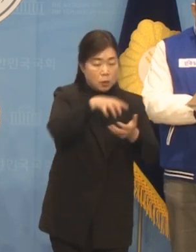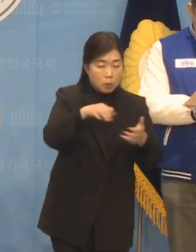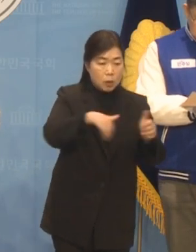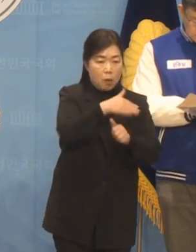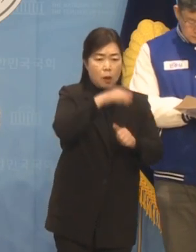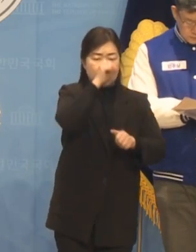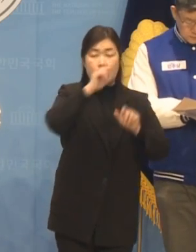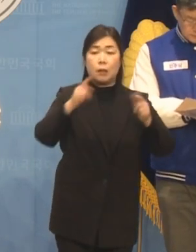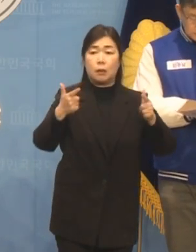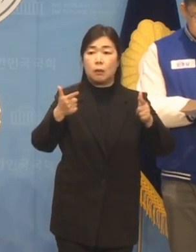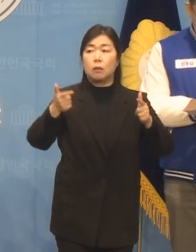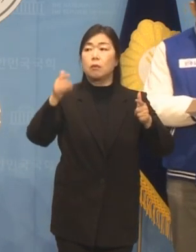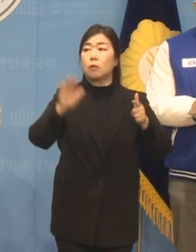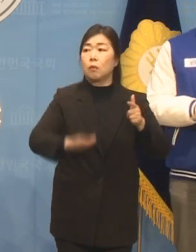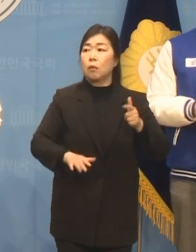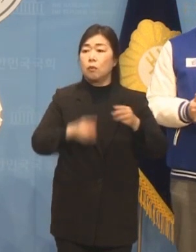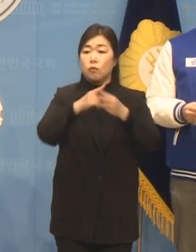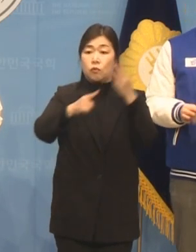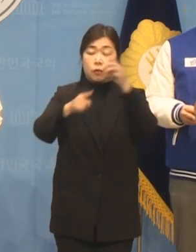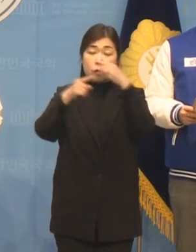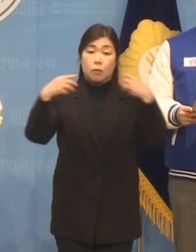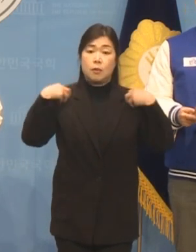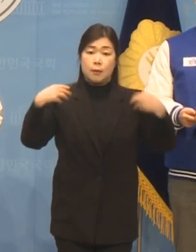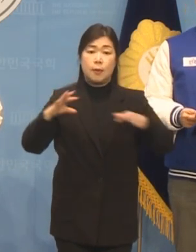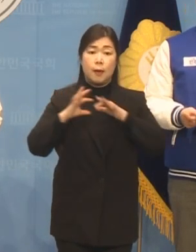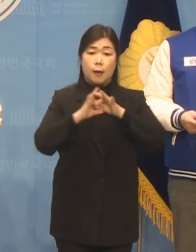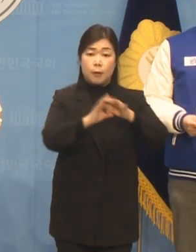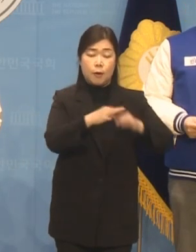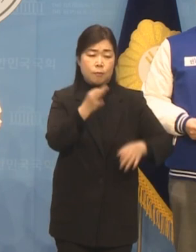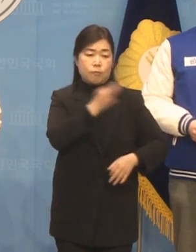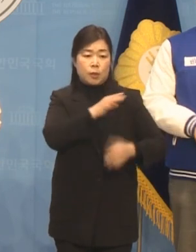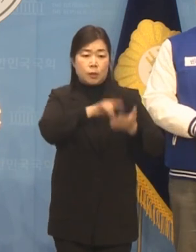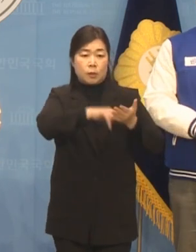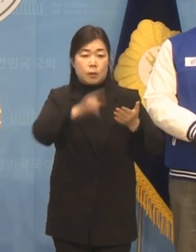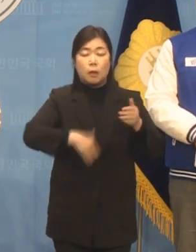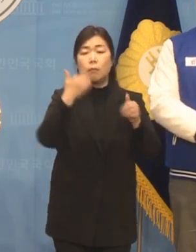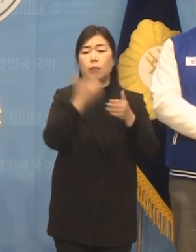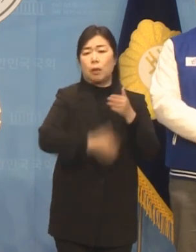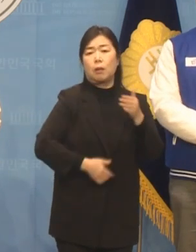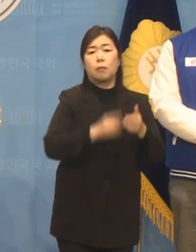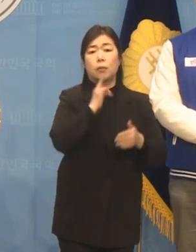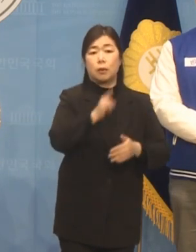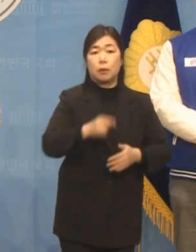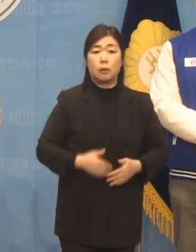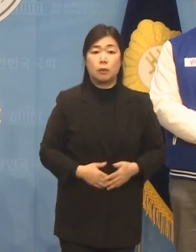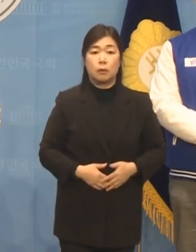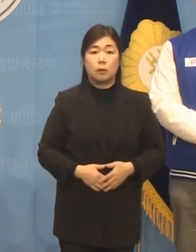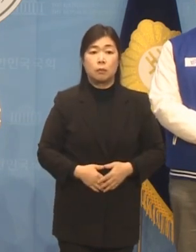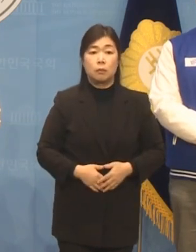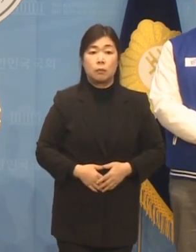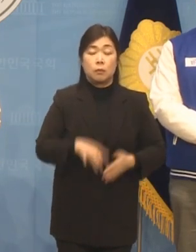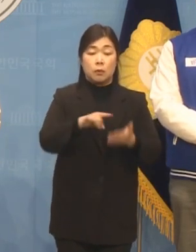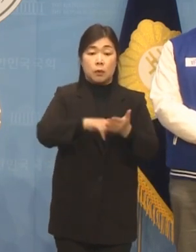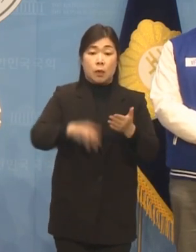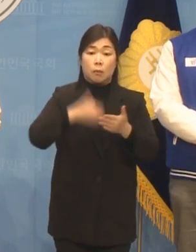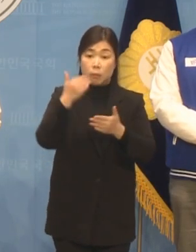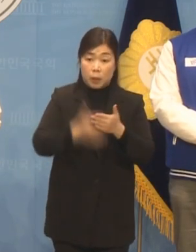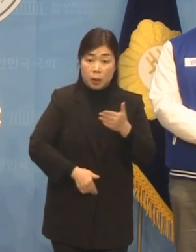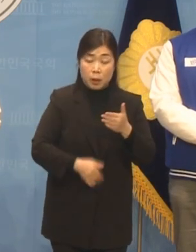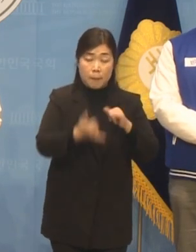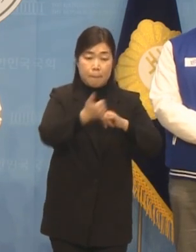그럼에도 불구하고 윤 정부는 계속 부자 감세를 하겠다고 말합니다. 감세는 한 번